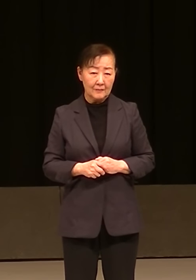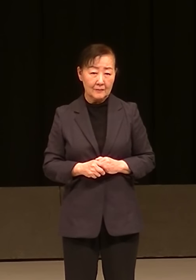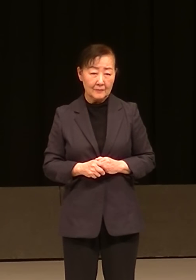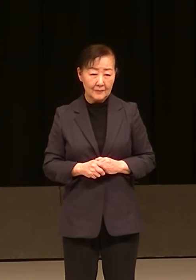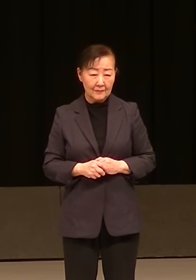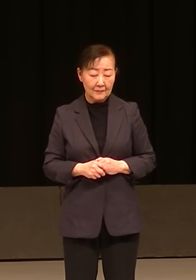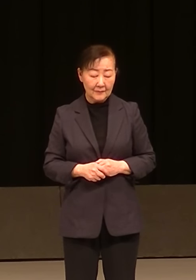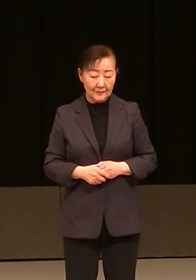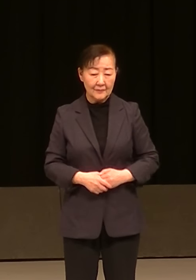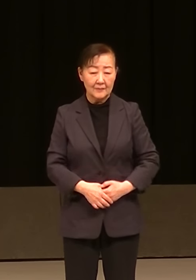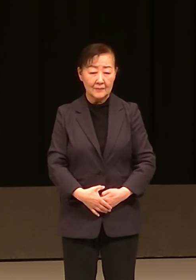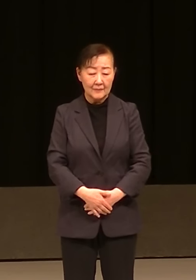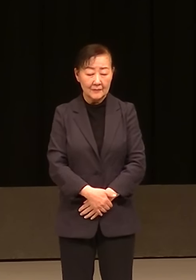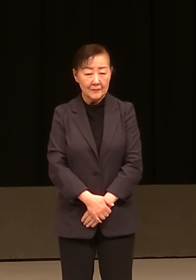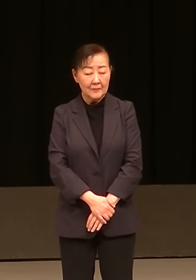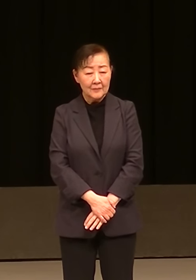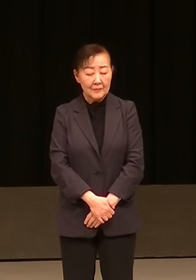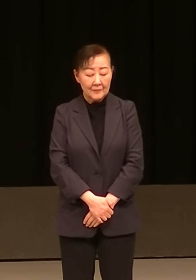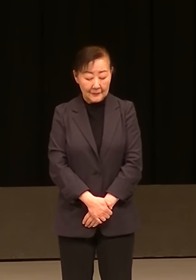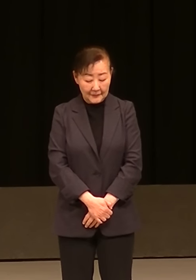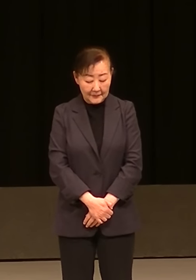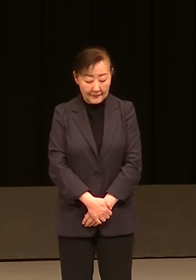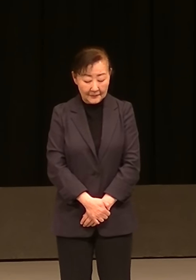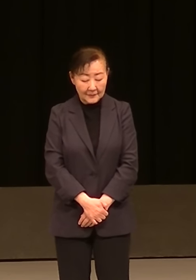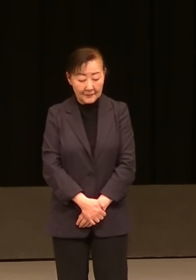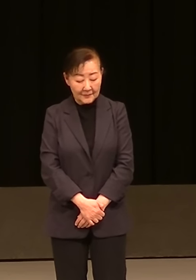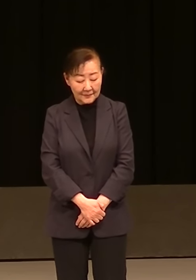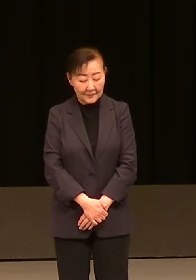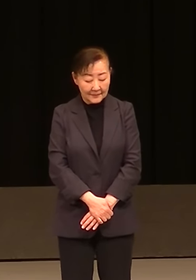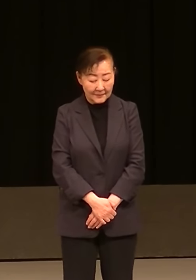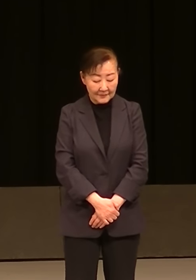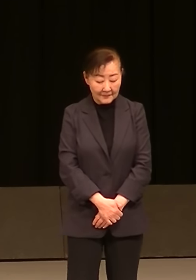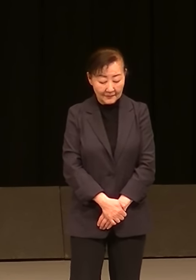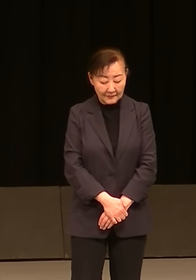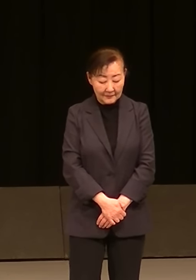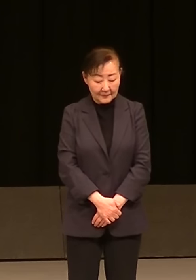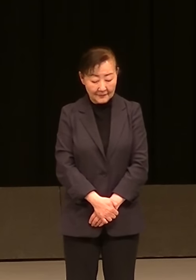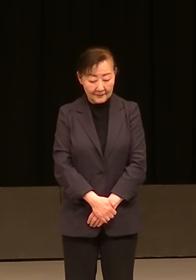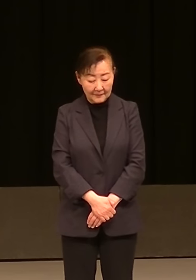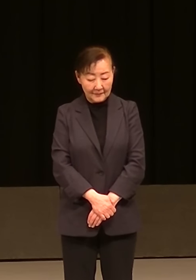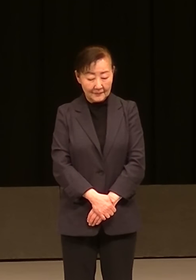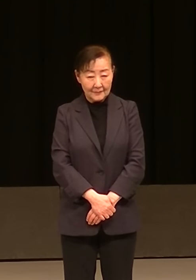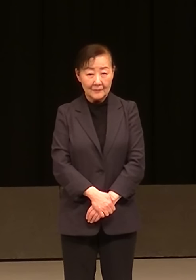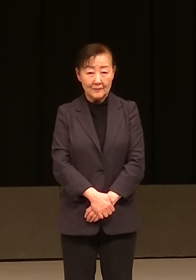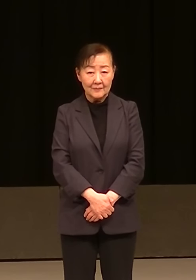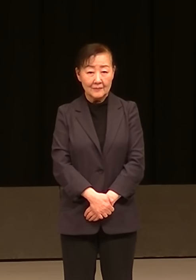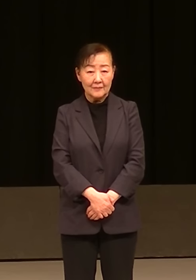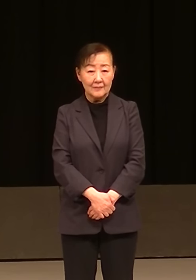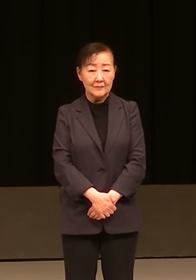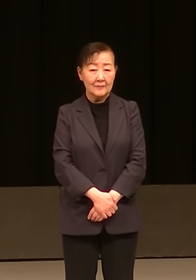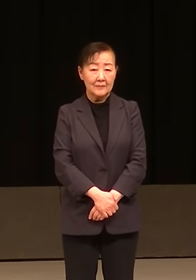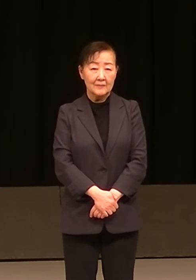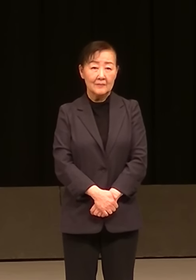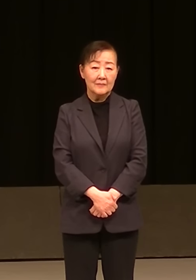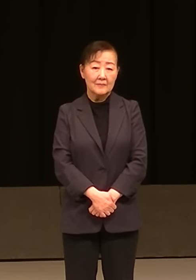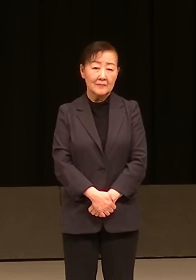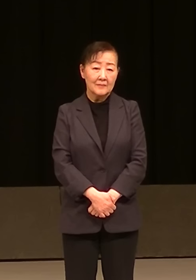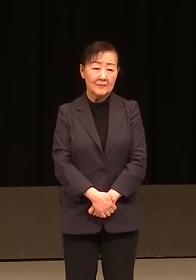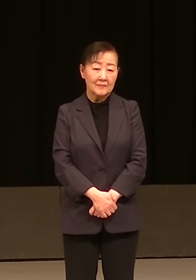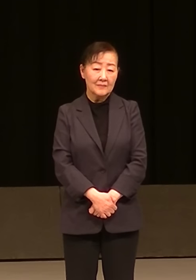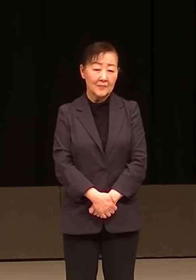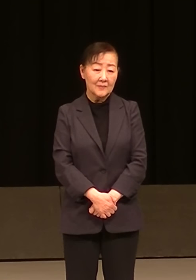ありがとうございます。これが最後の質問になるんですが、ここにいらっしゃる皆さんはみんなこのように